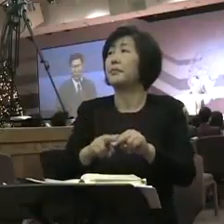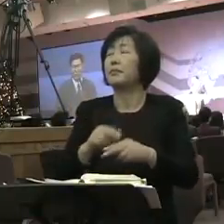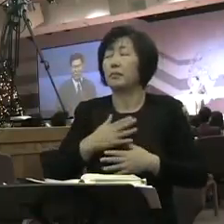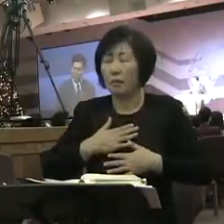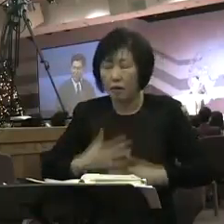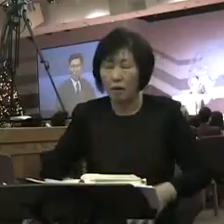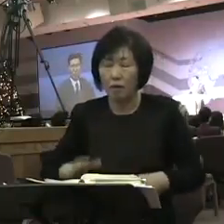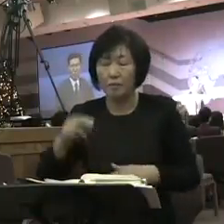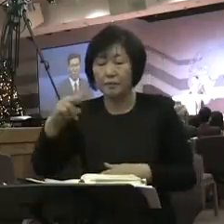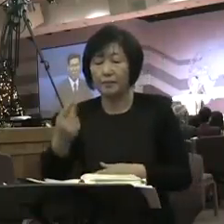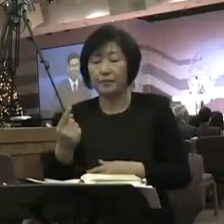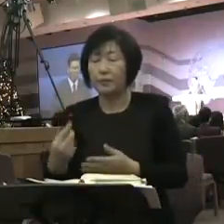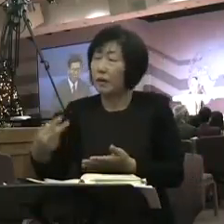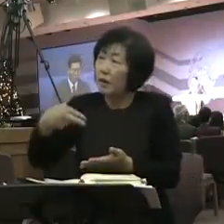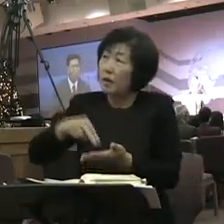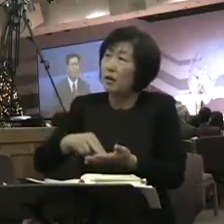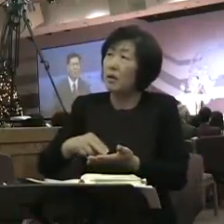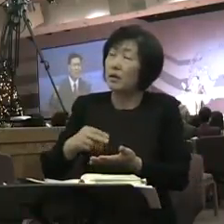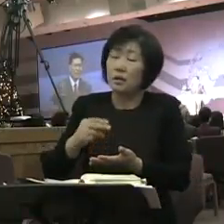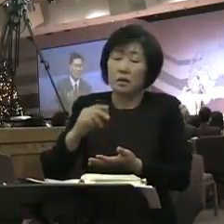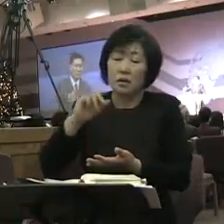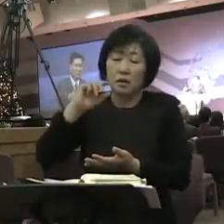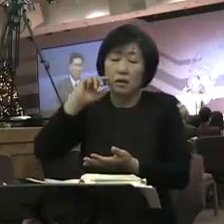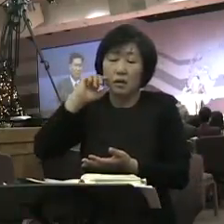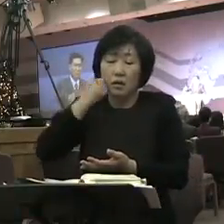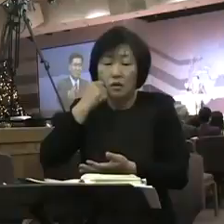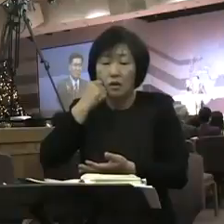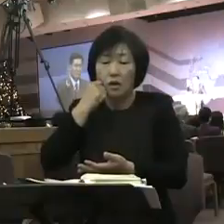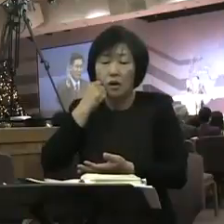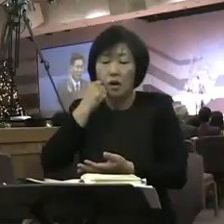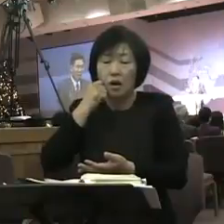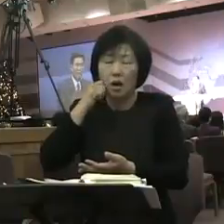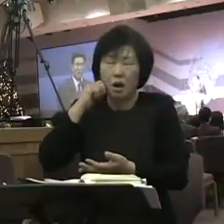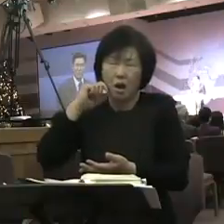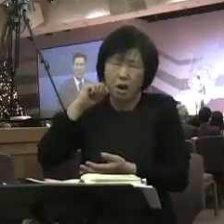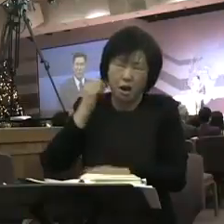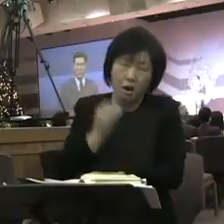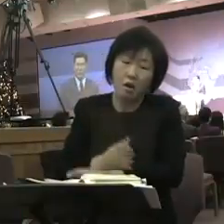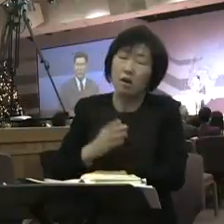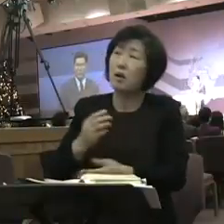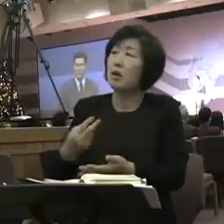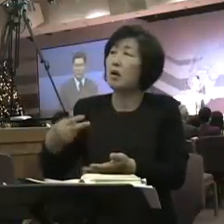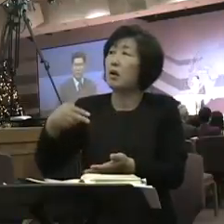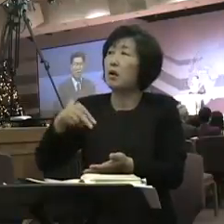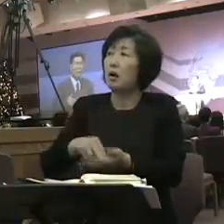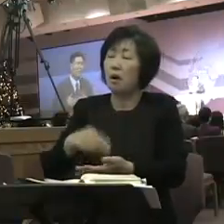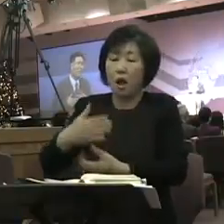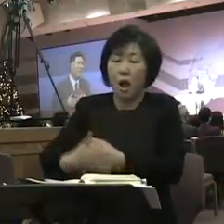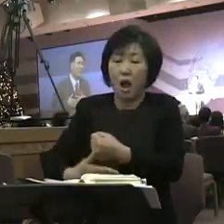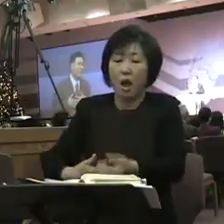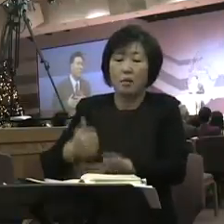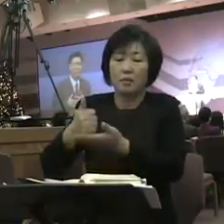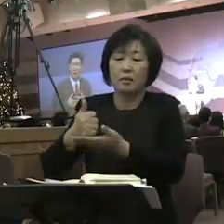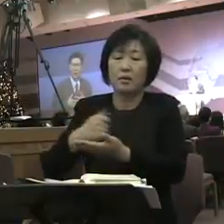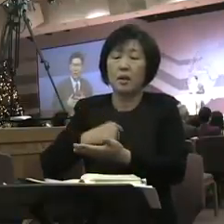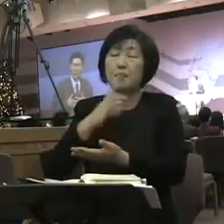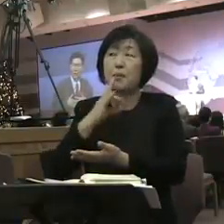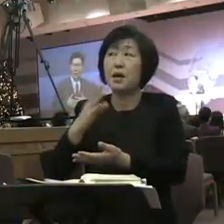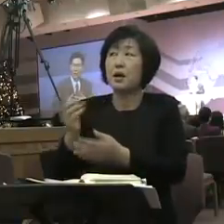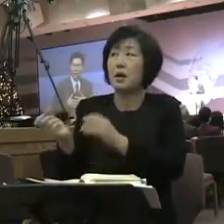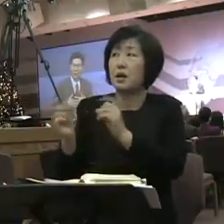피곤해도 일어나기 싫어도 억지로 일어나서 나. 하나님께서 그걸 통해서 저만 살린 것이